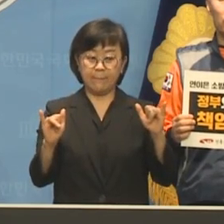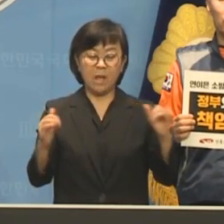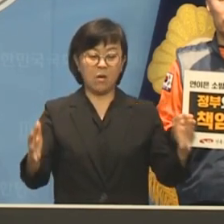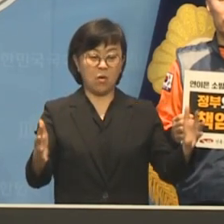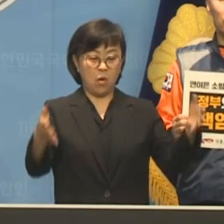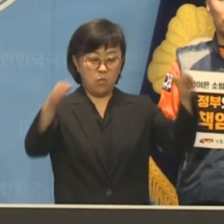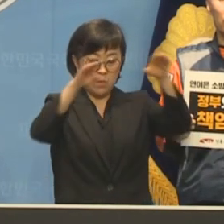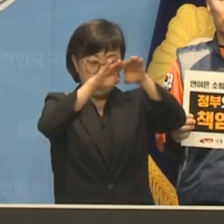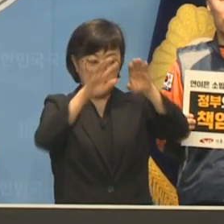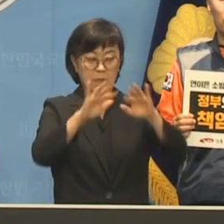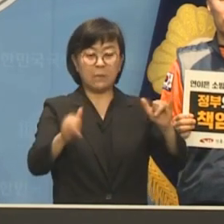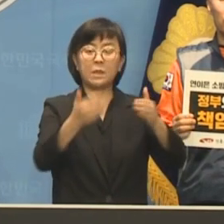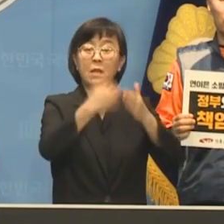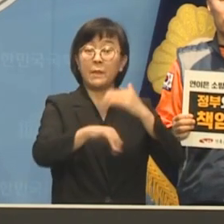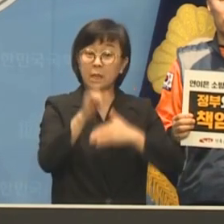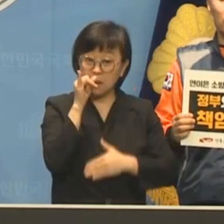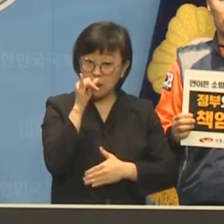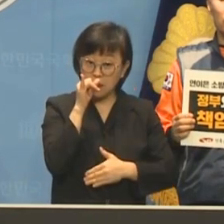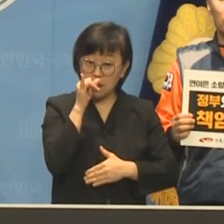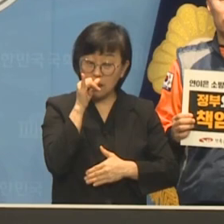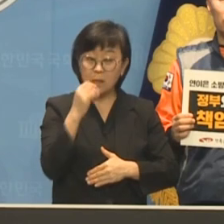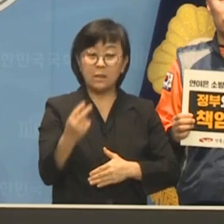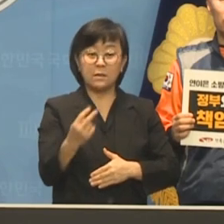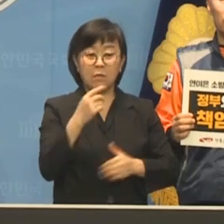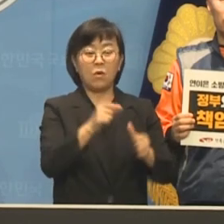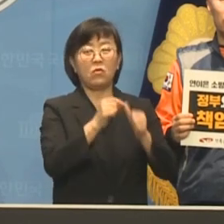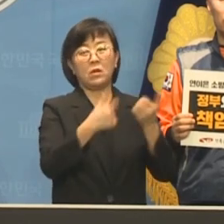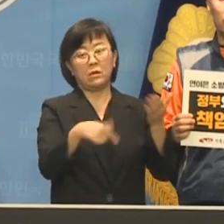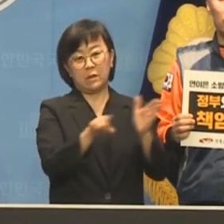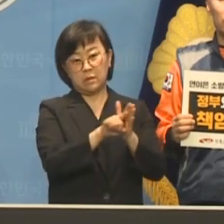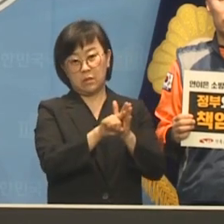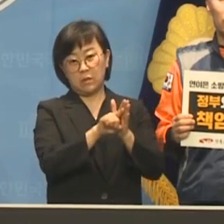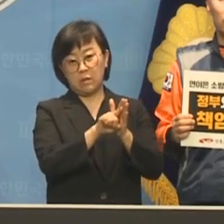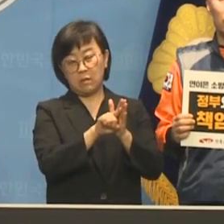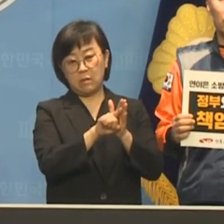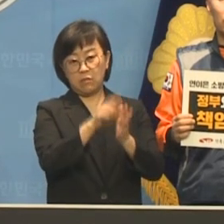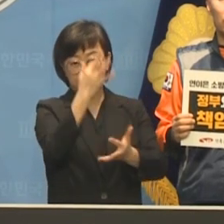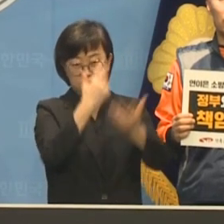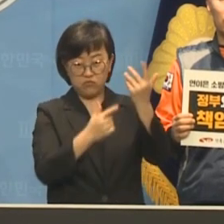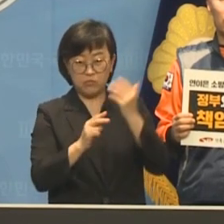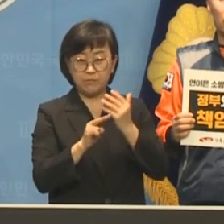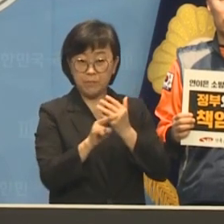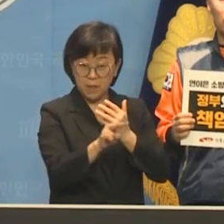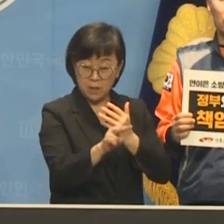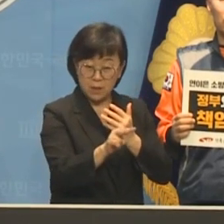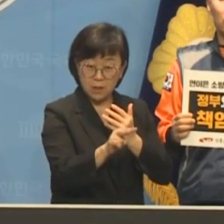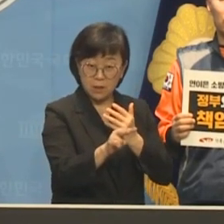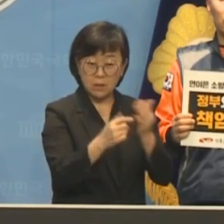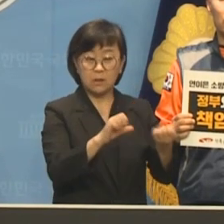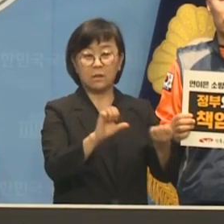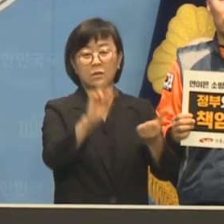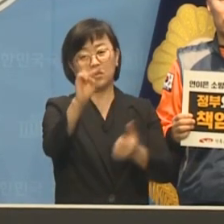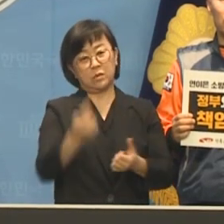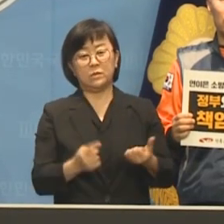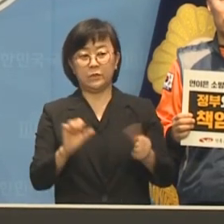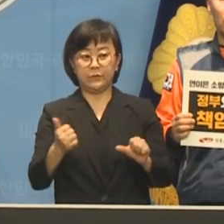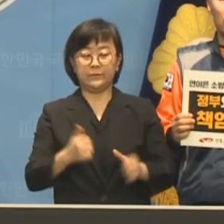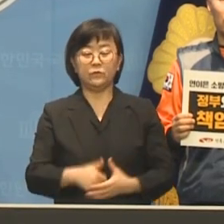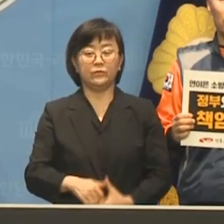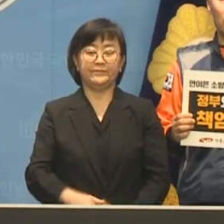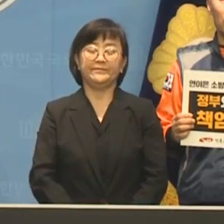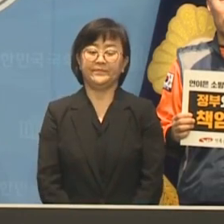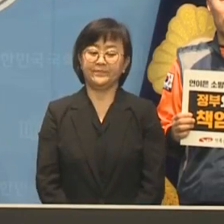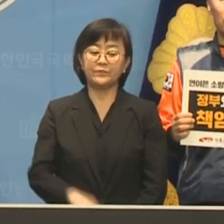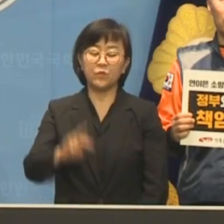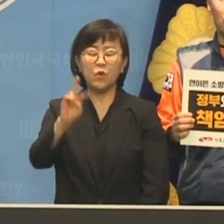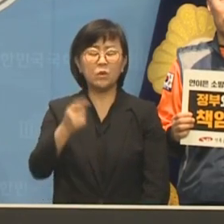사람이 남아있을 수 있다는 말을 듣고 생명을 구하기 위해 화염 속으로 뛰어들어가 돌아오지 못했습니다.